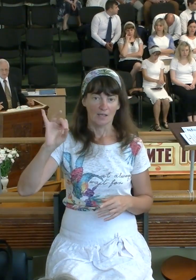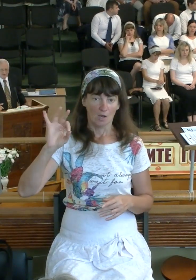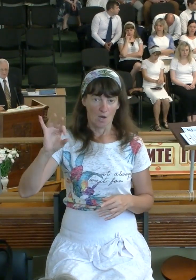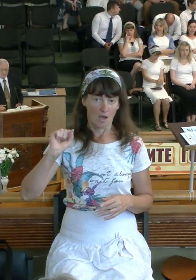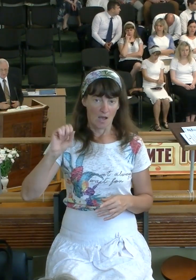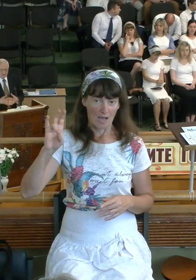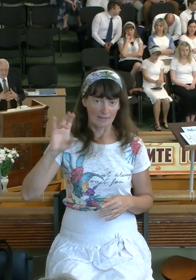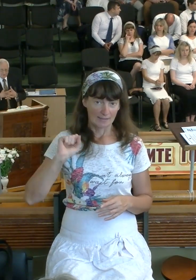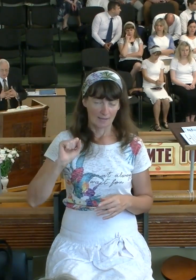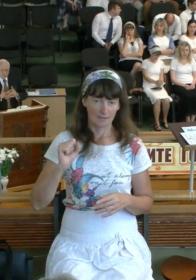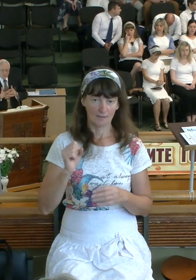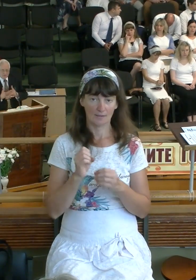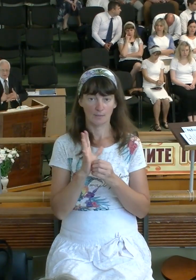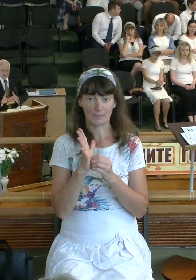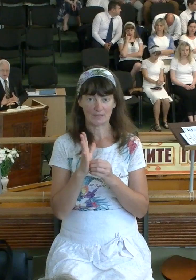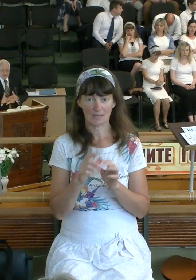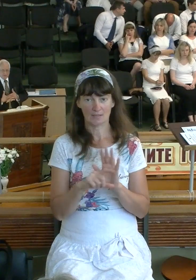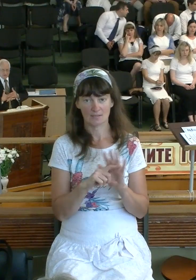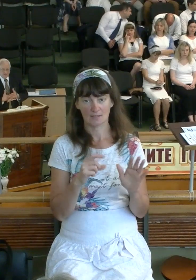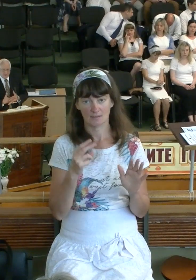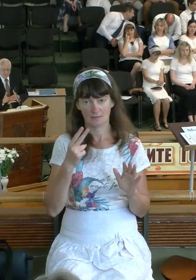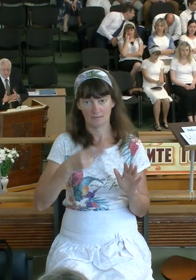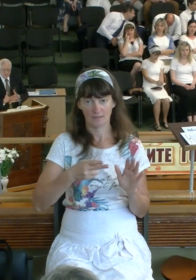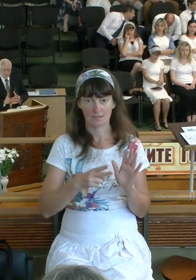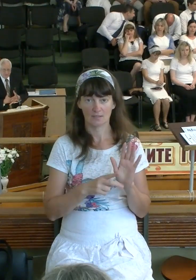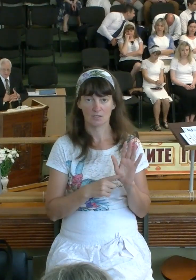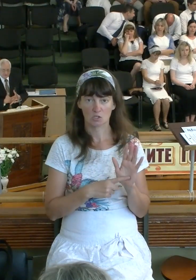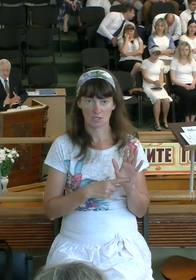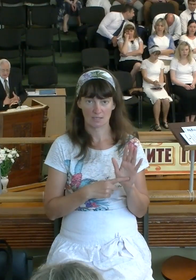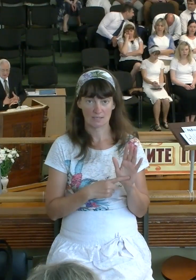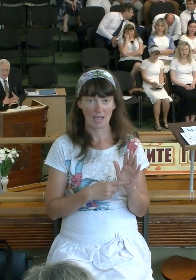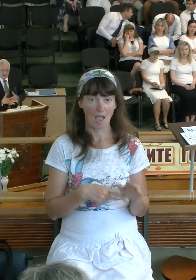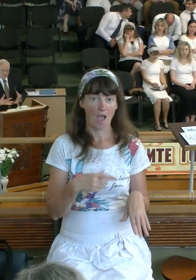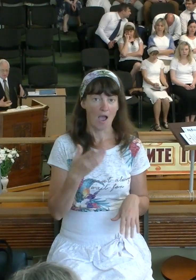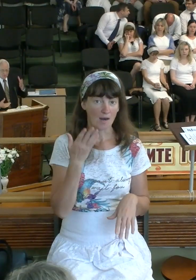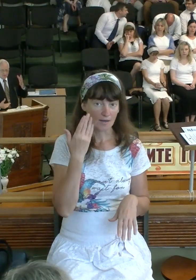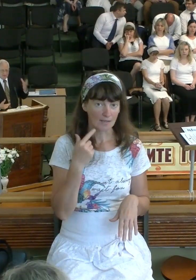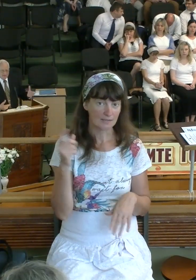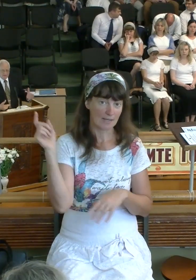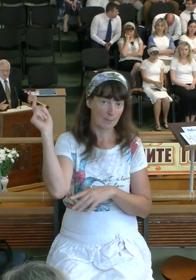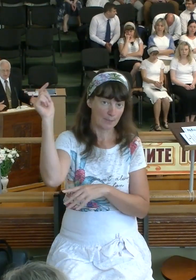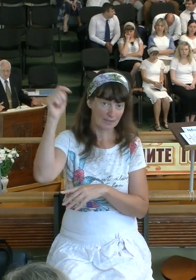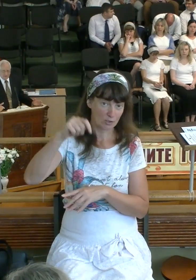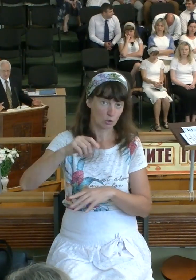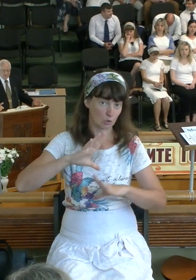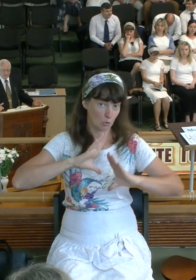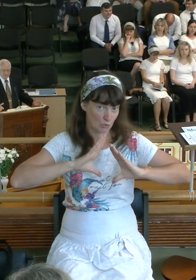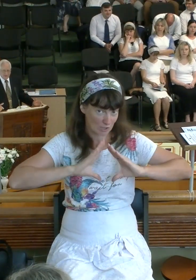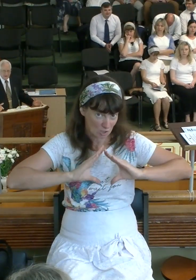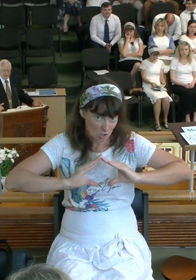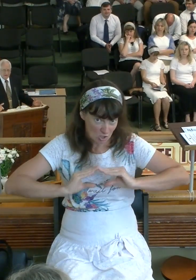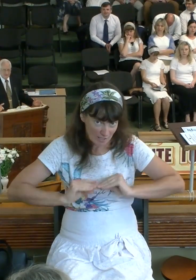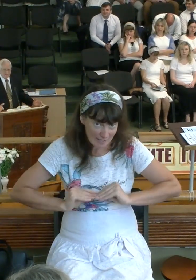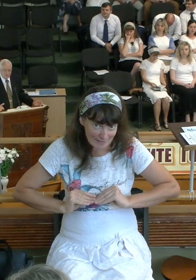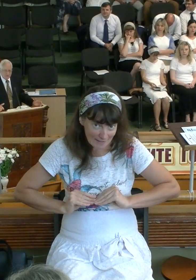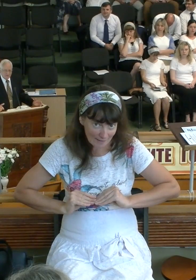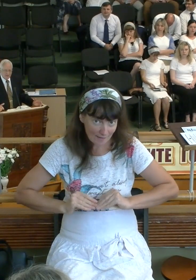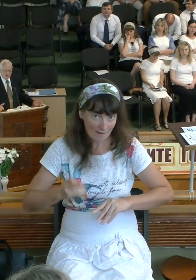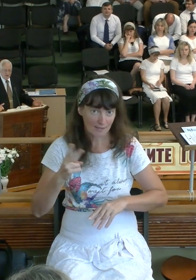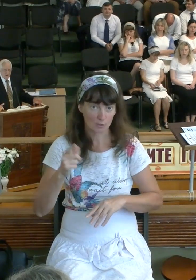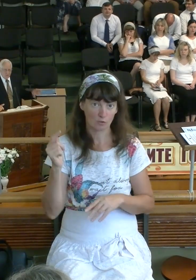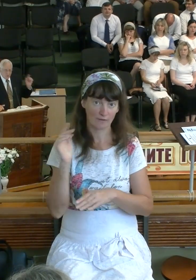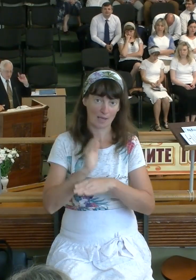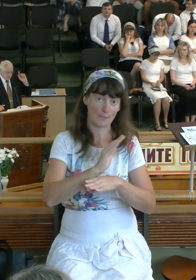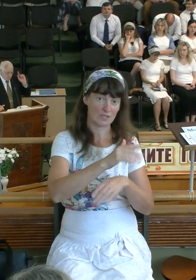15:26. Мы читаем. Когда же придет утешитель, которого я пошлю вам от Отца, Дух истины, который от Отца